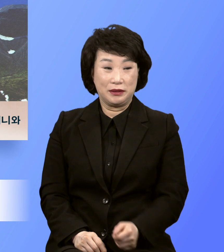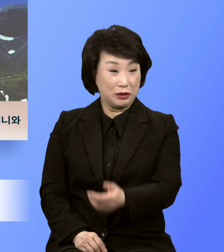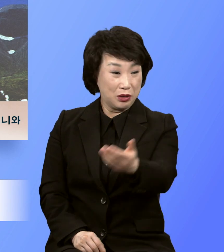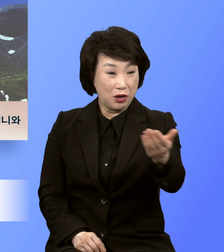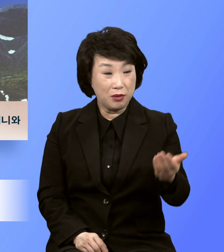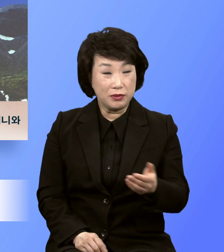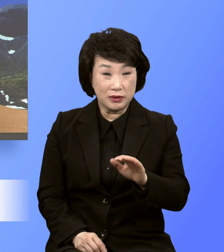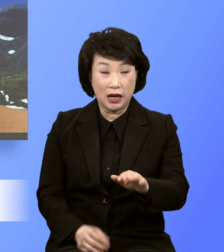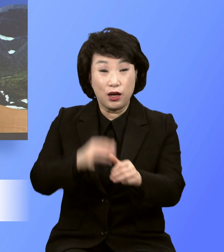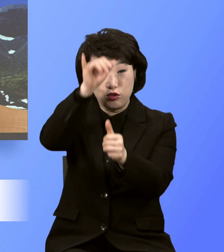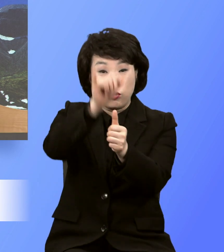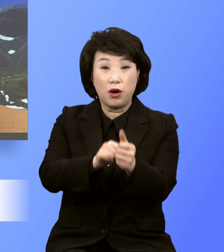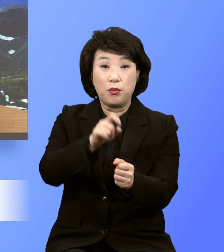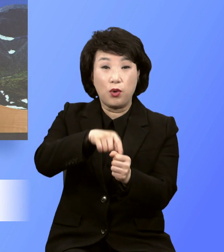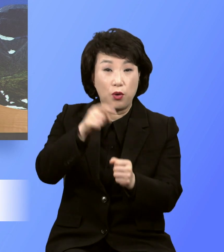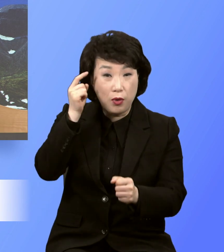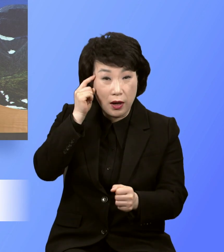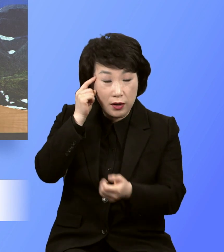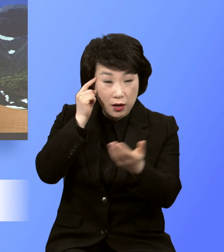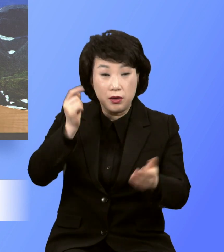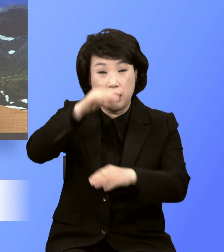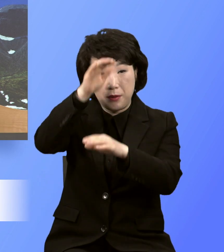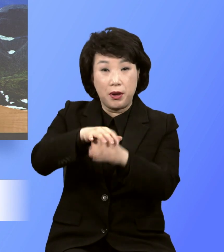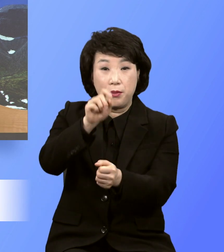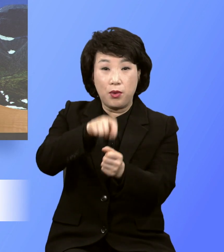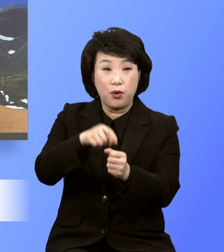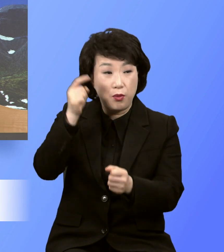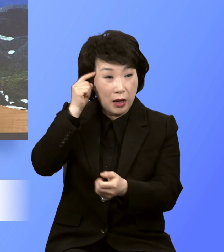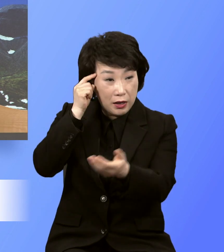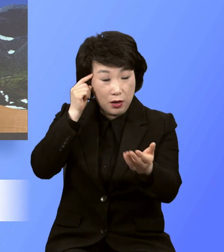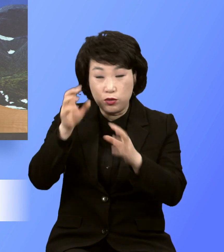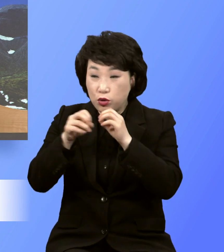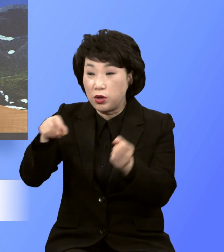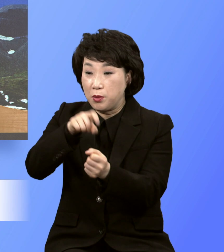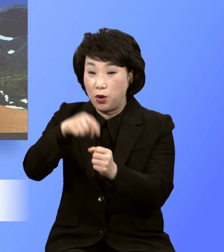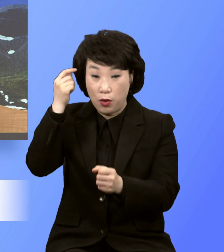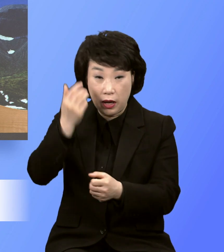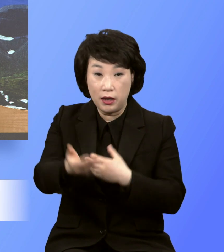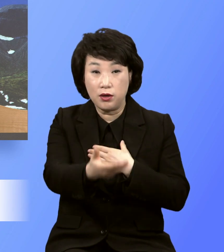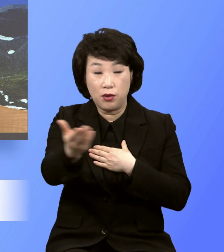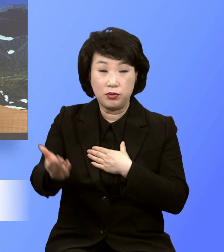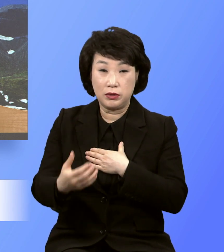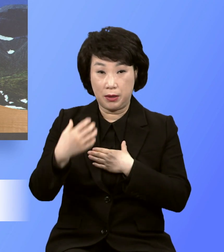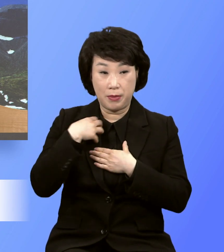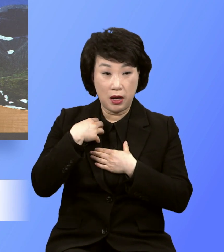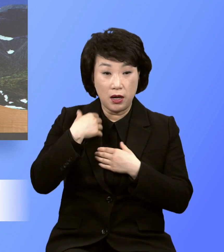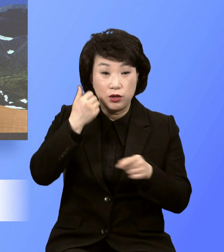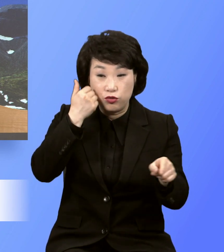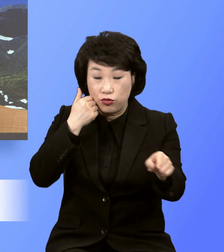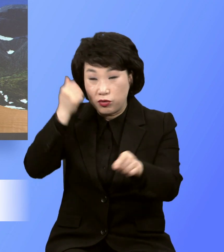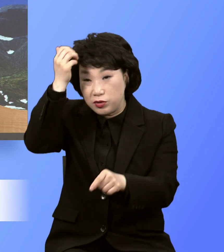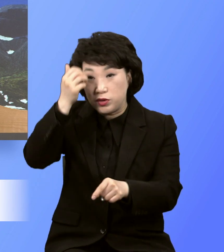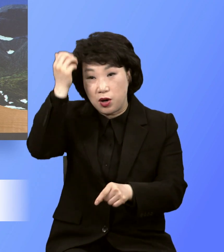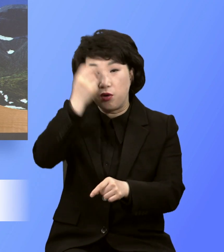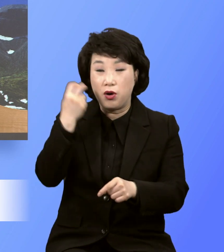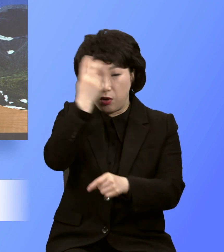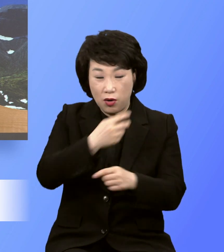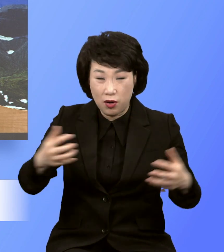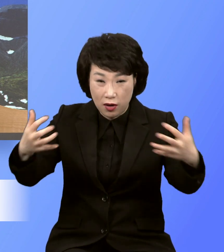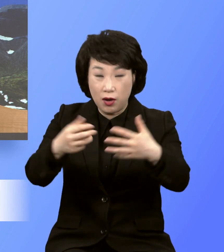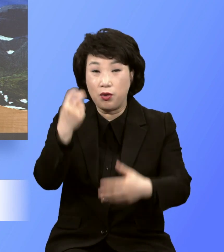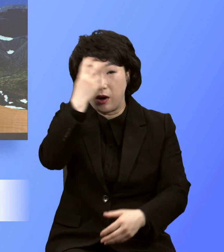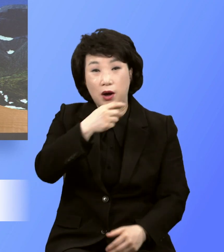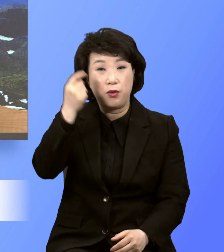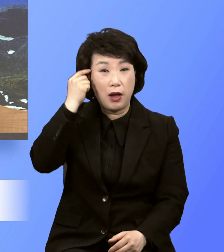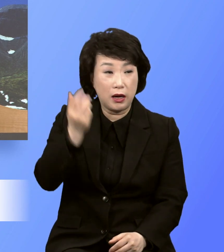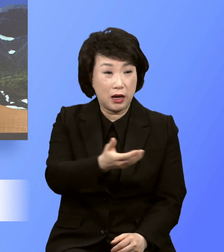여러분이 왜 충성합니까? 왜 예배합니까? 왜 전도합니까? 내가 맡은 영혼들을 애타게